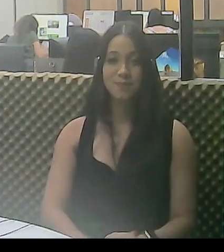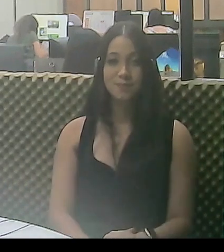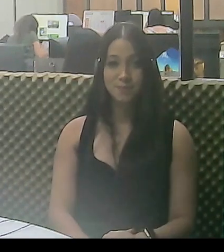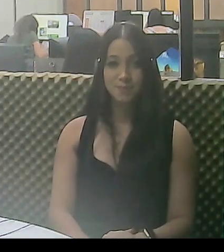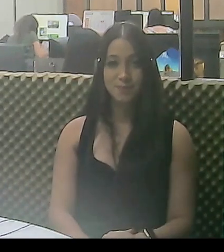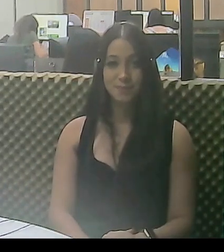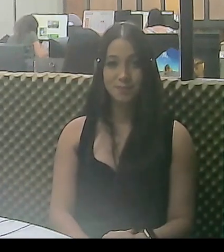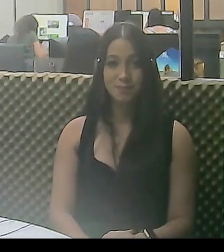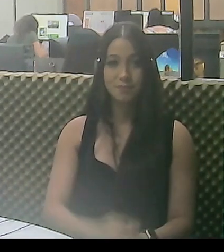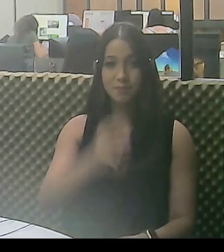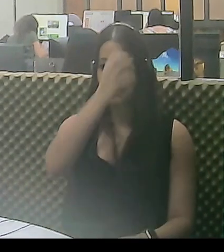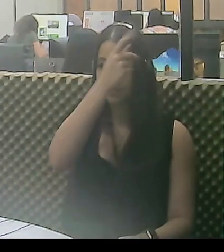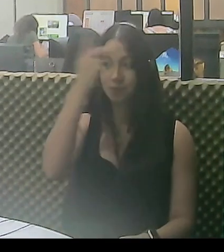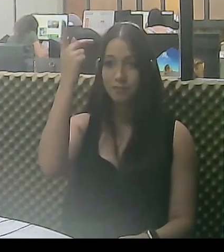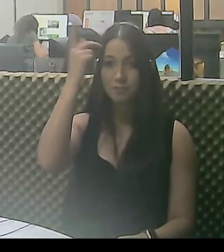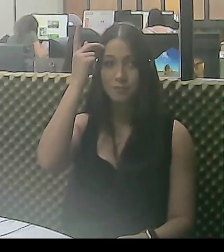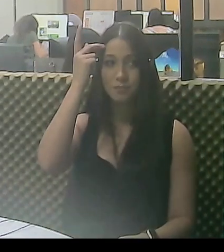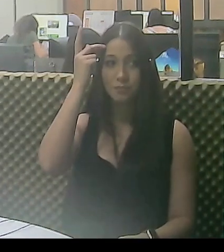notícias.